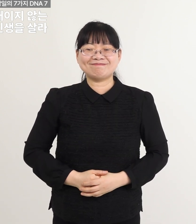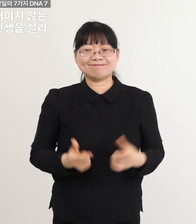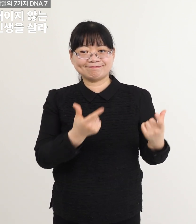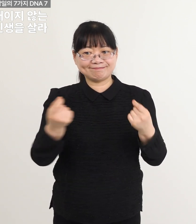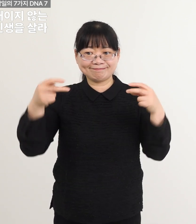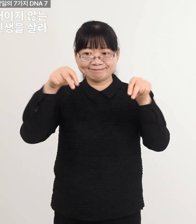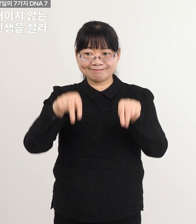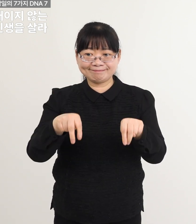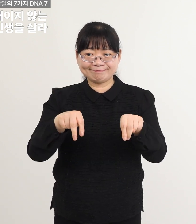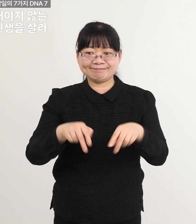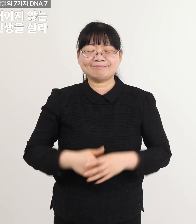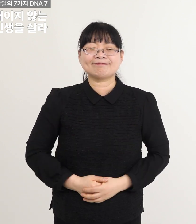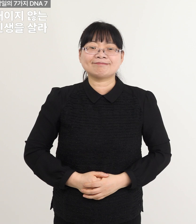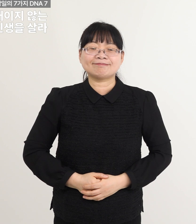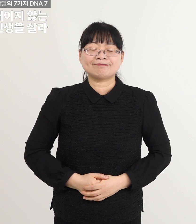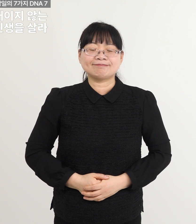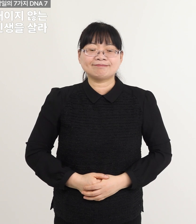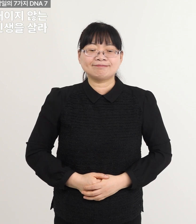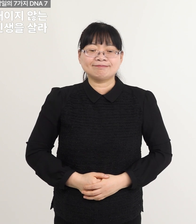다 일어나십시다.